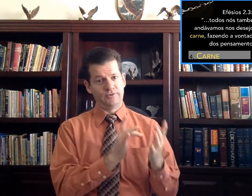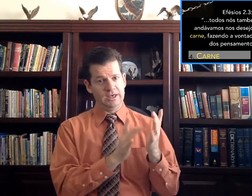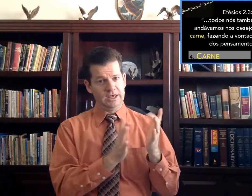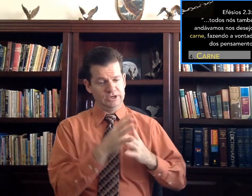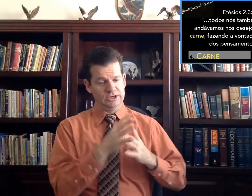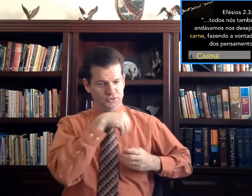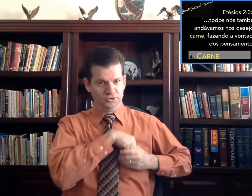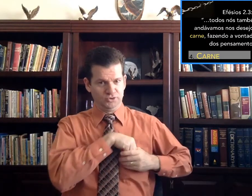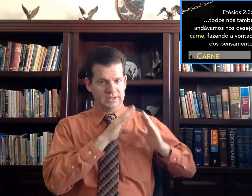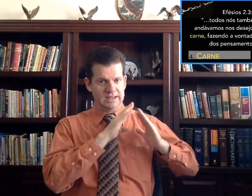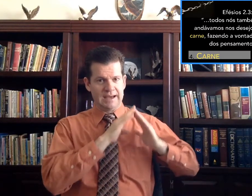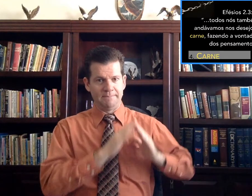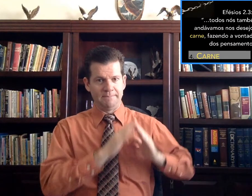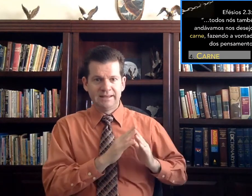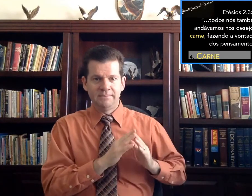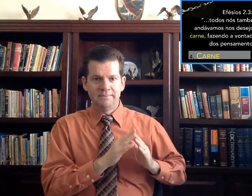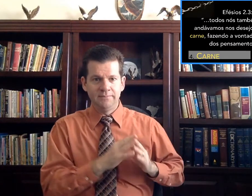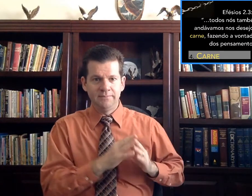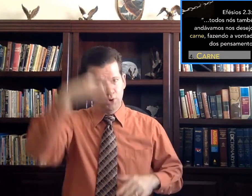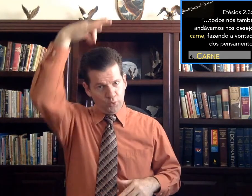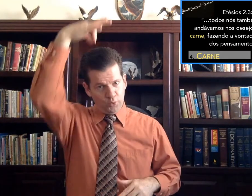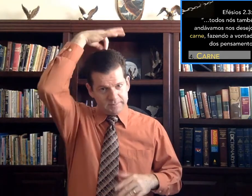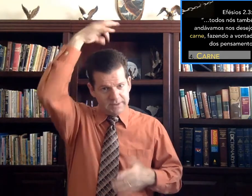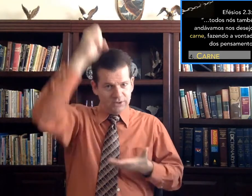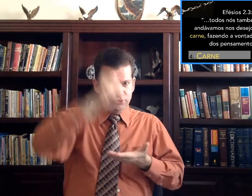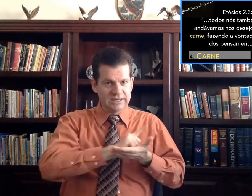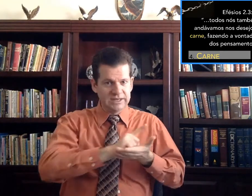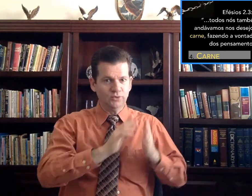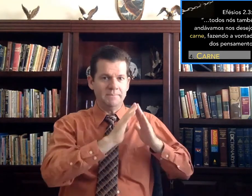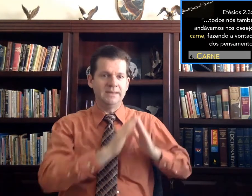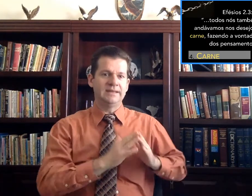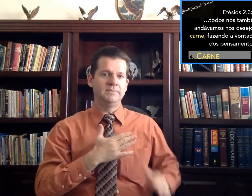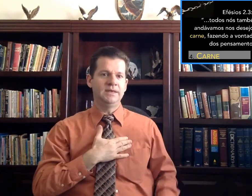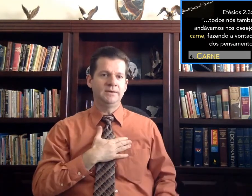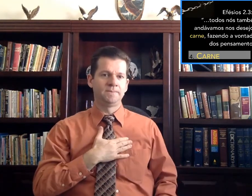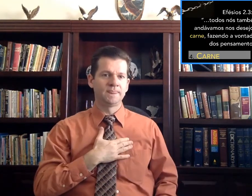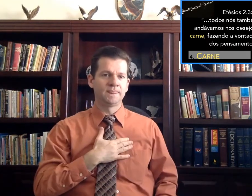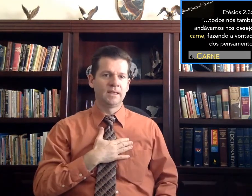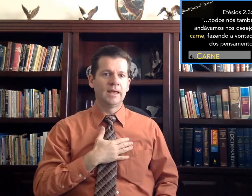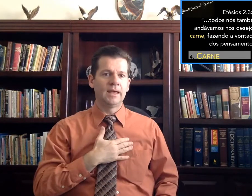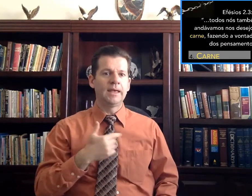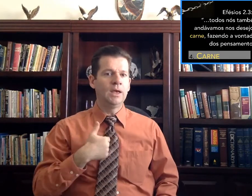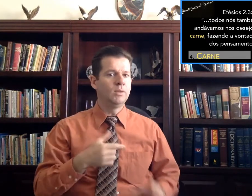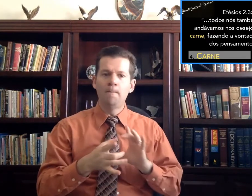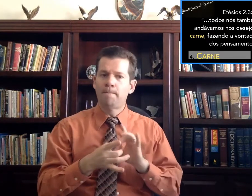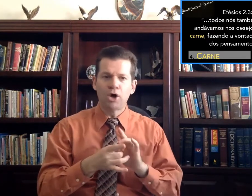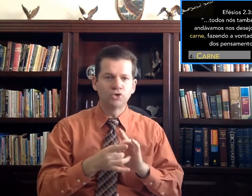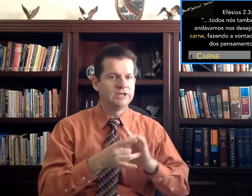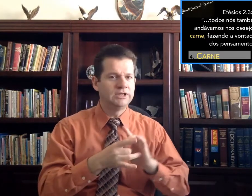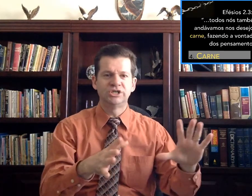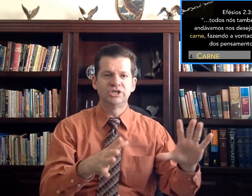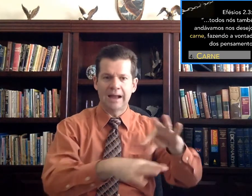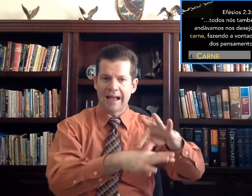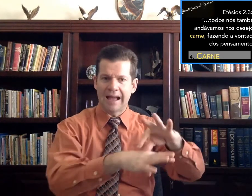que Jesus habita em mim, o Espírito Santo habita em mim, eu não posso deixar a